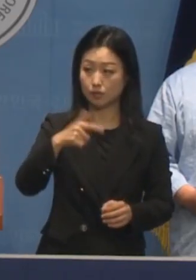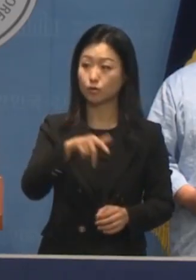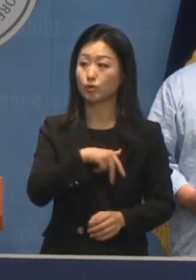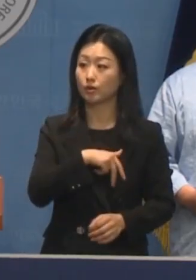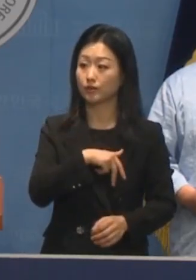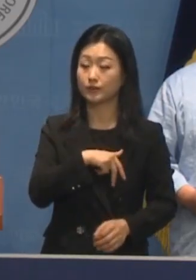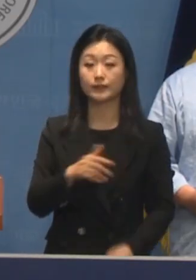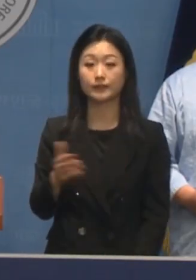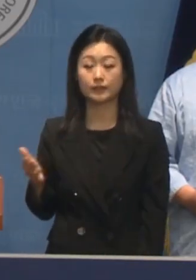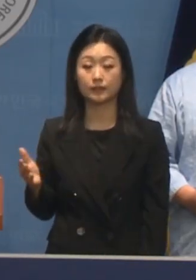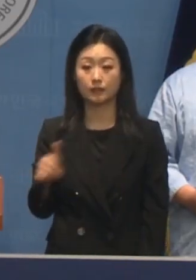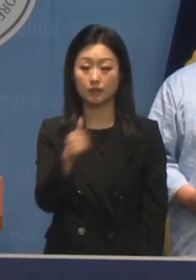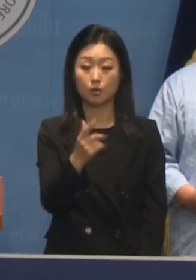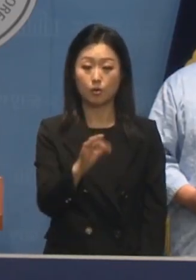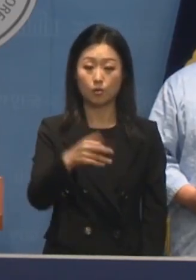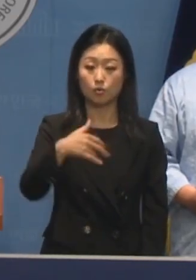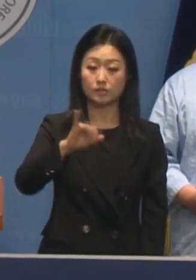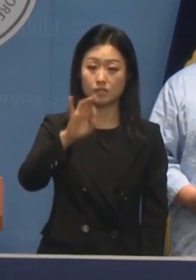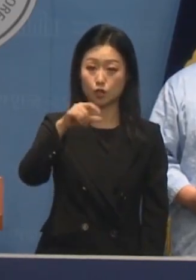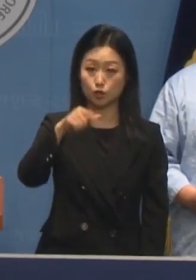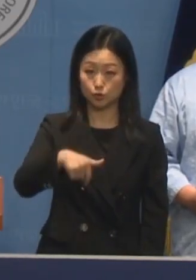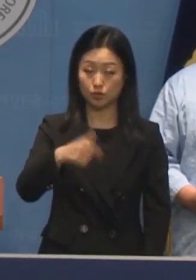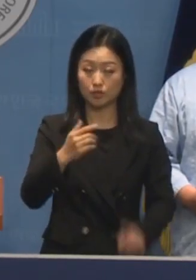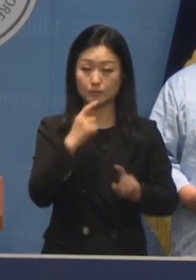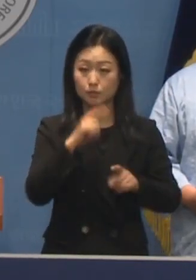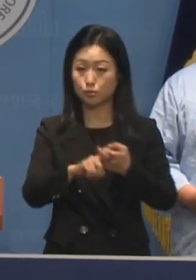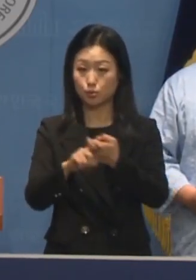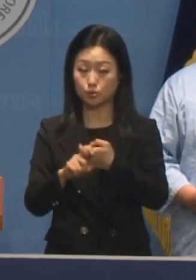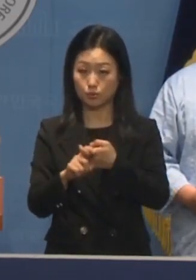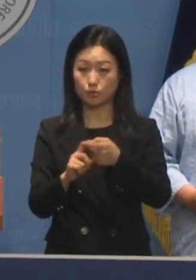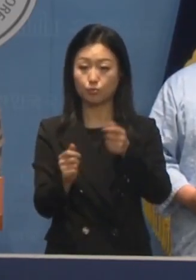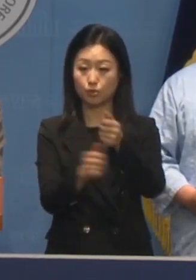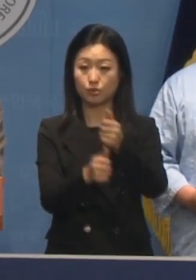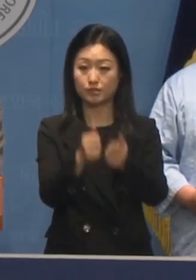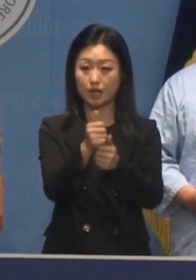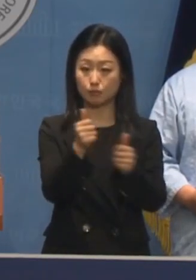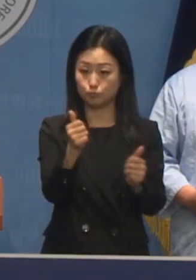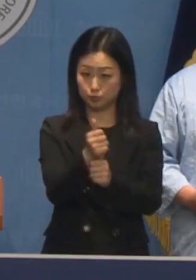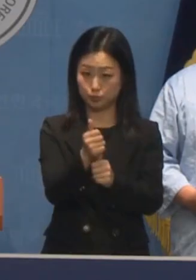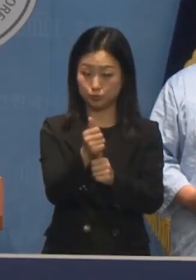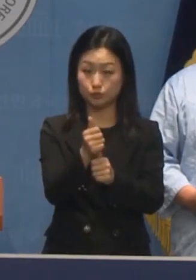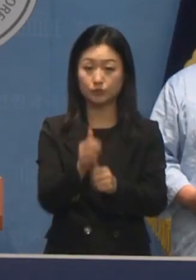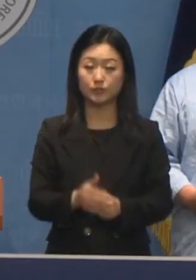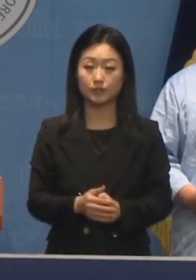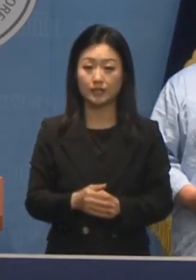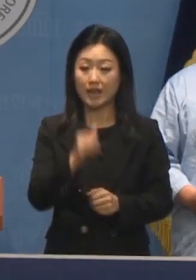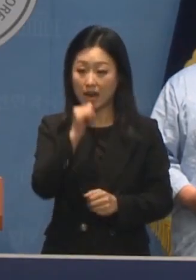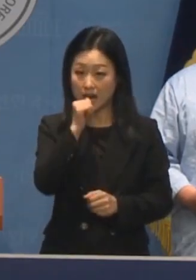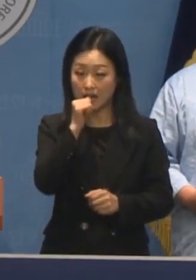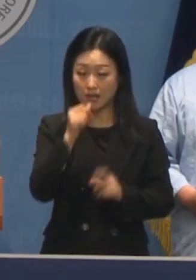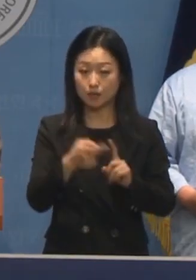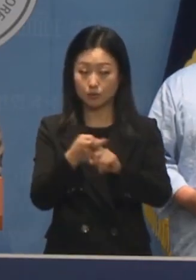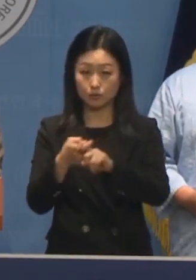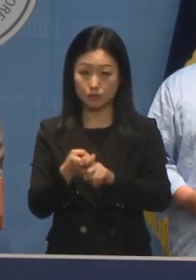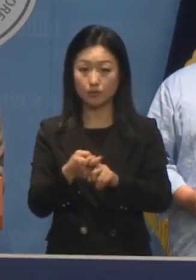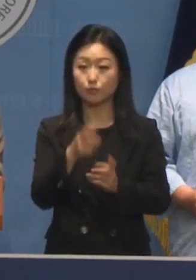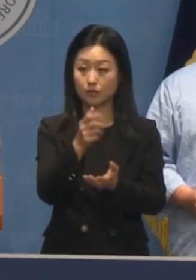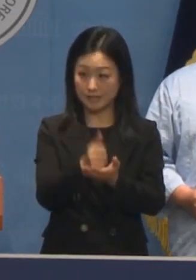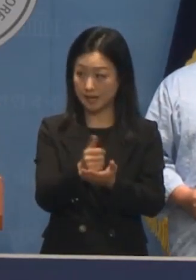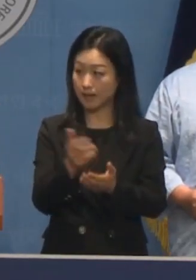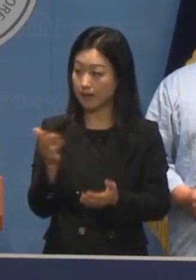오셨습니다. 우리 홍지욱 민주노총 부위원장님 오셨습니다. 우리 장창렬 우리 금속노조 위원장입니다.